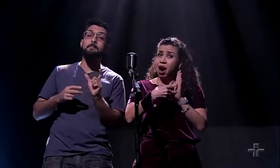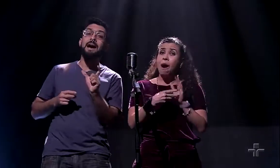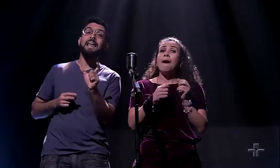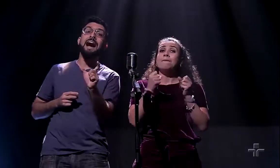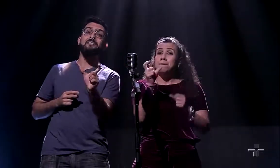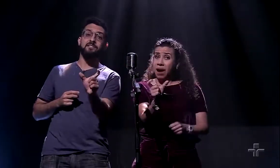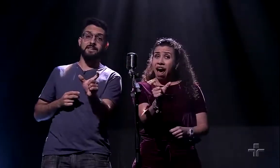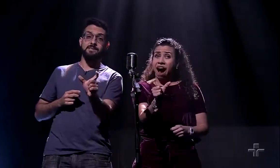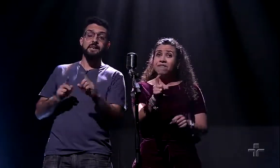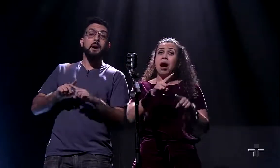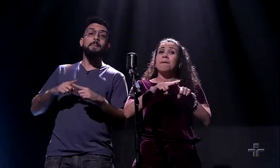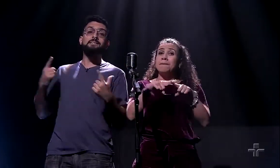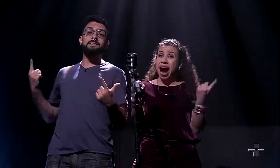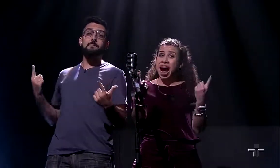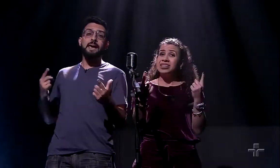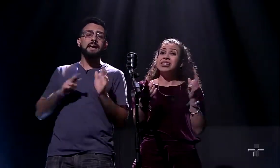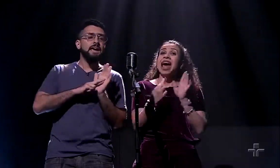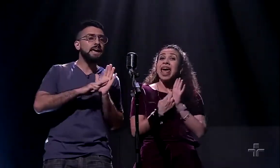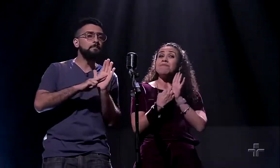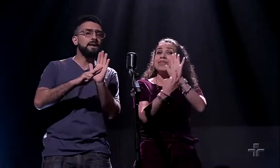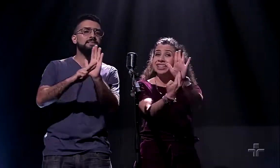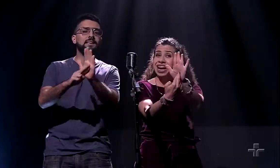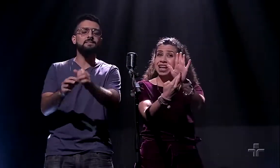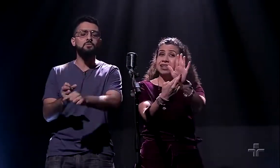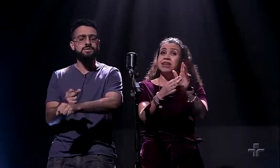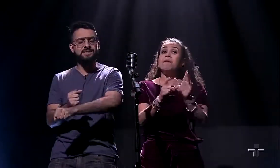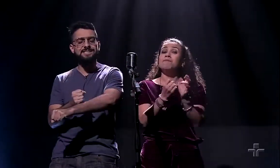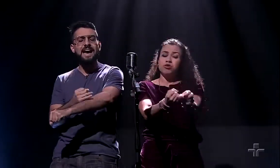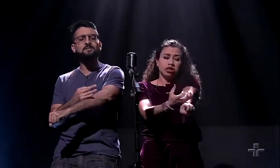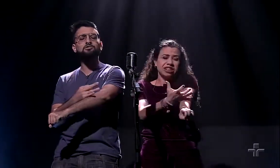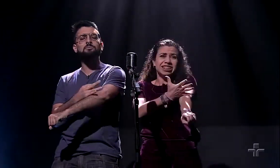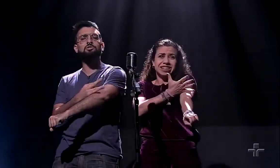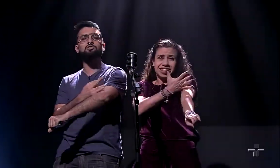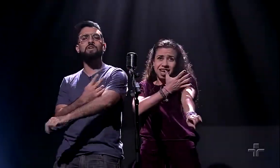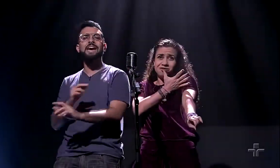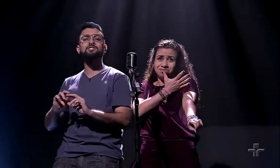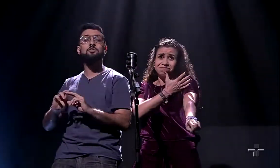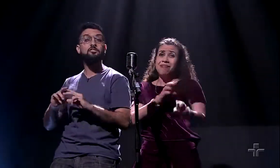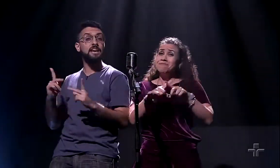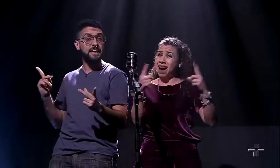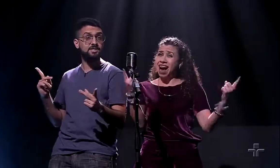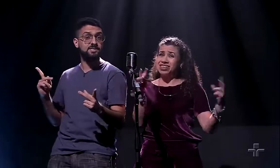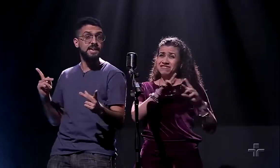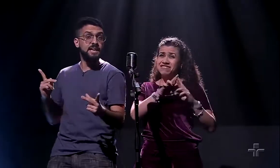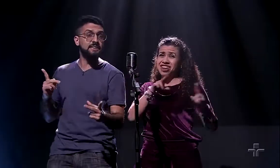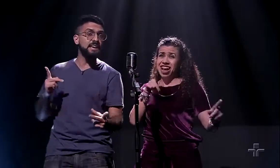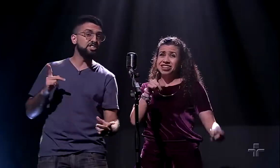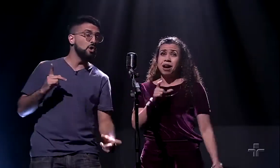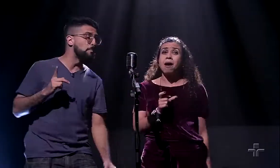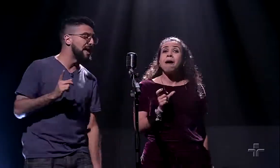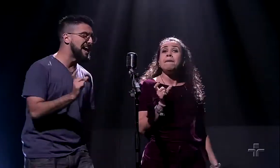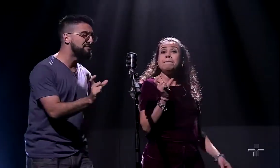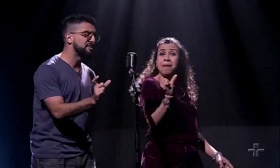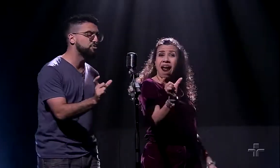palavras mas também representa um estados emocionais diferentes que deixam palavras